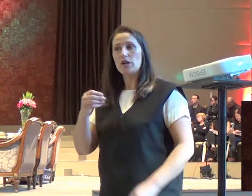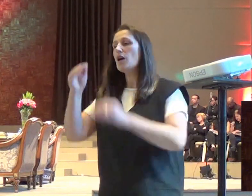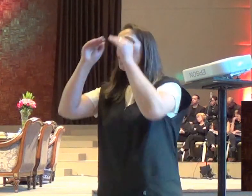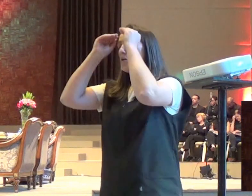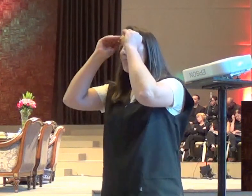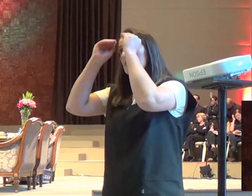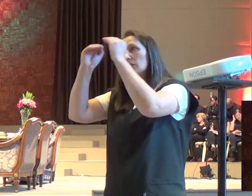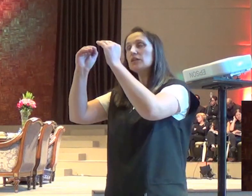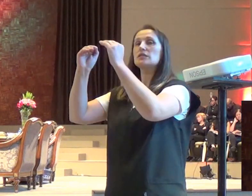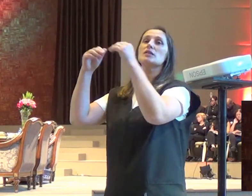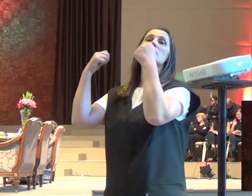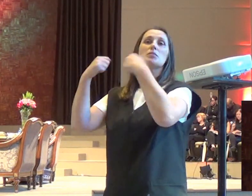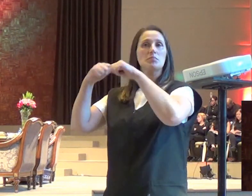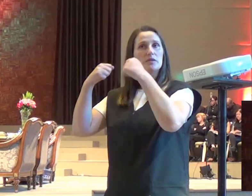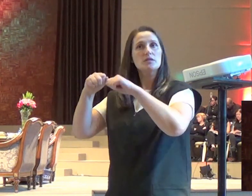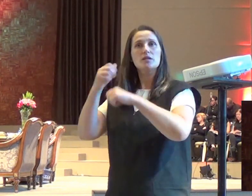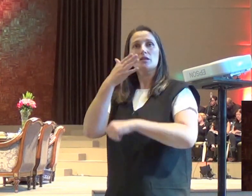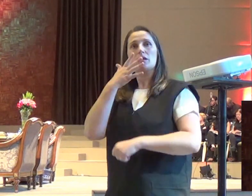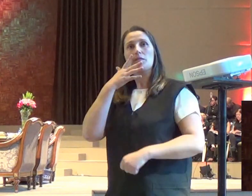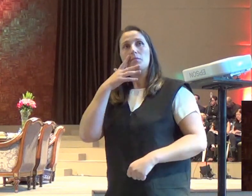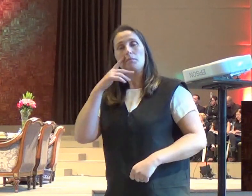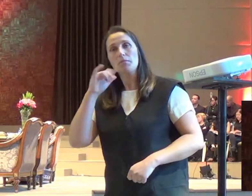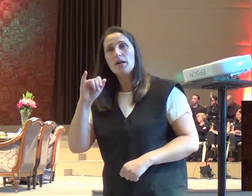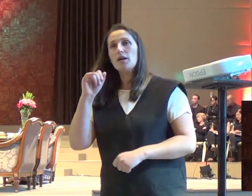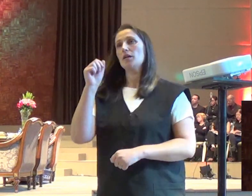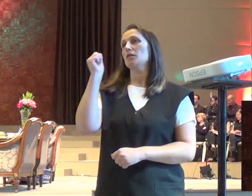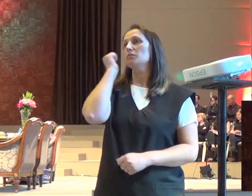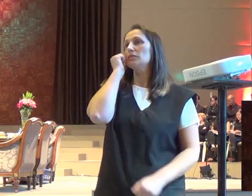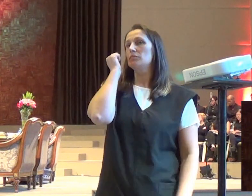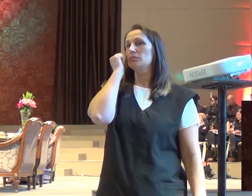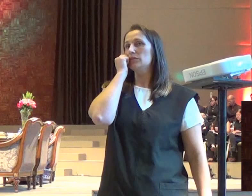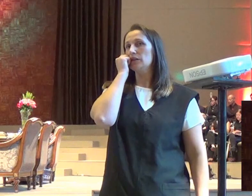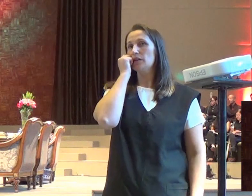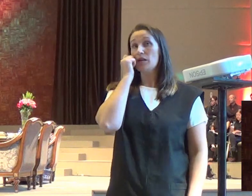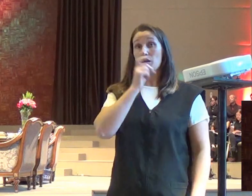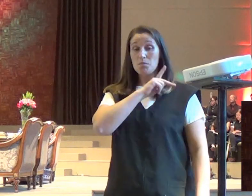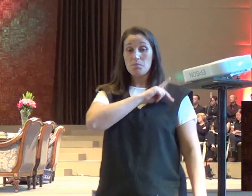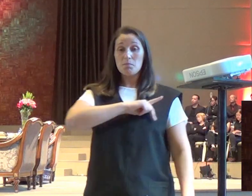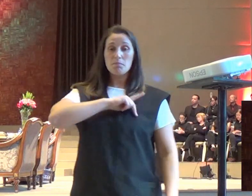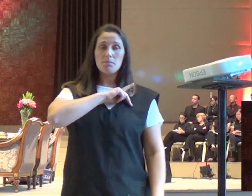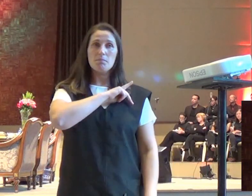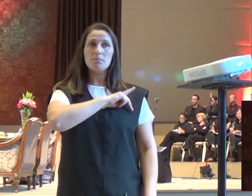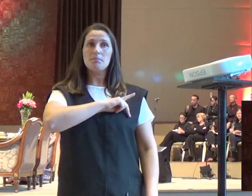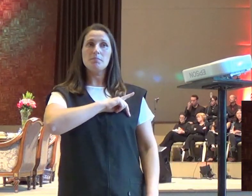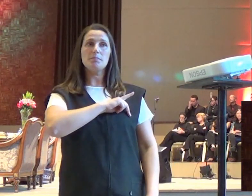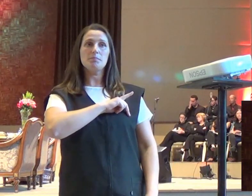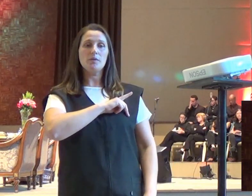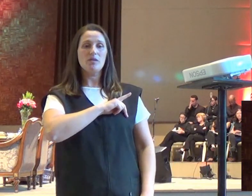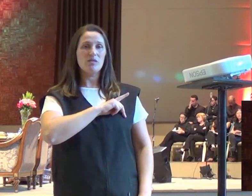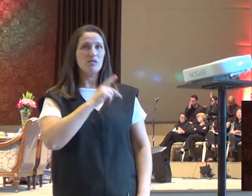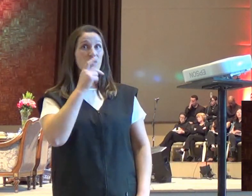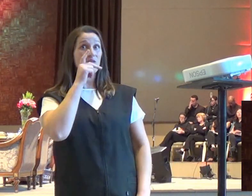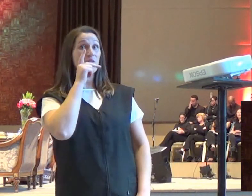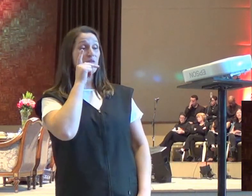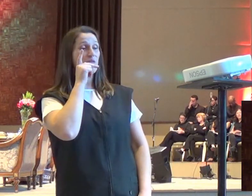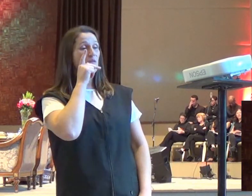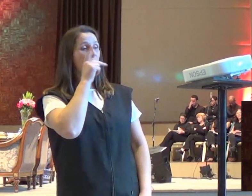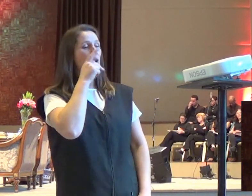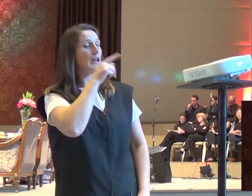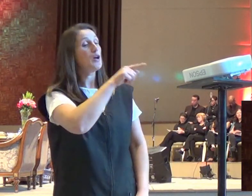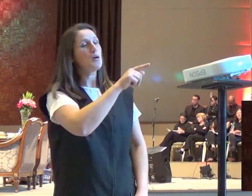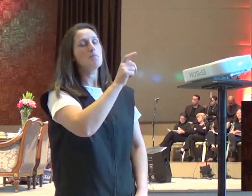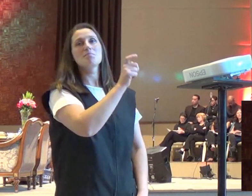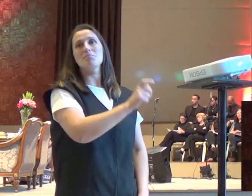obedecer aos pais, Paulo desafia os pais a que não sejam aqueles que promovem o desânimo no